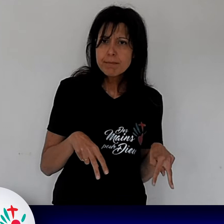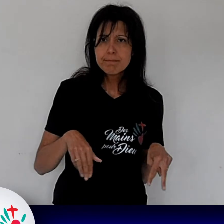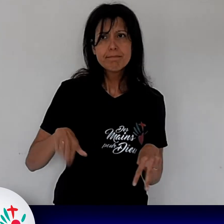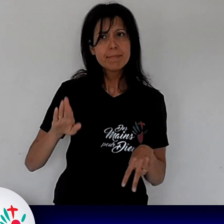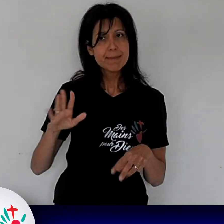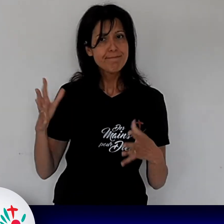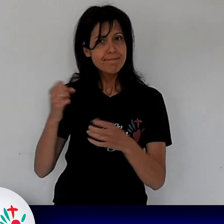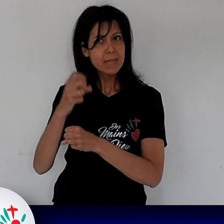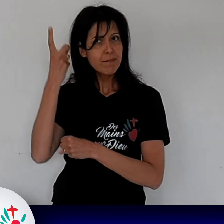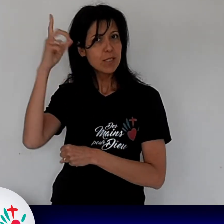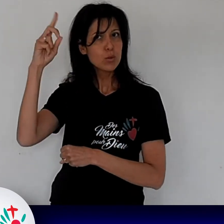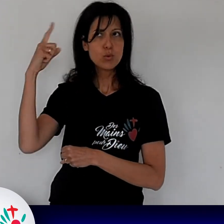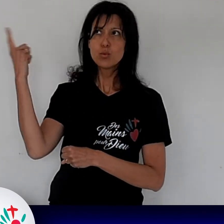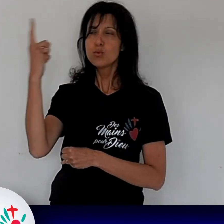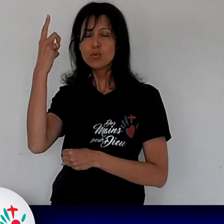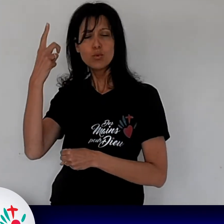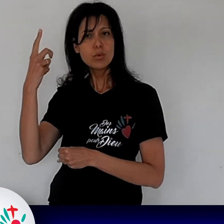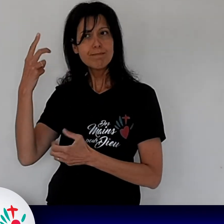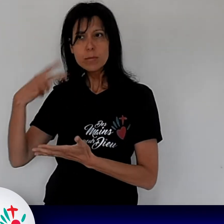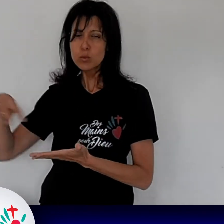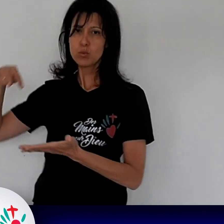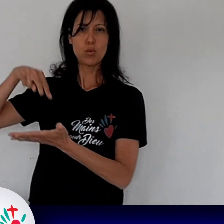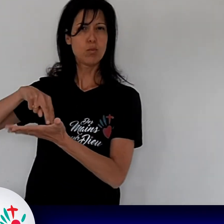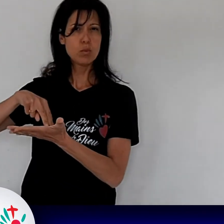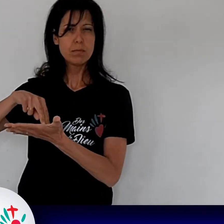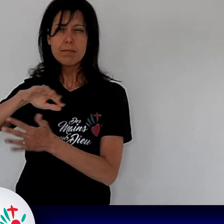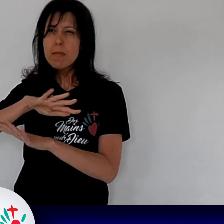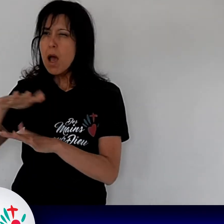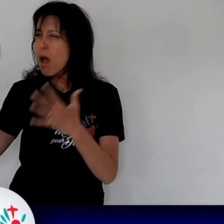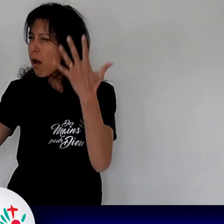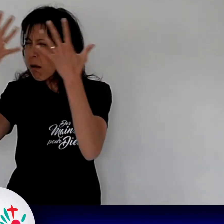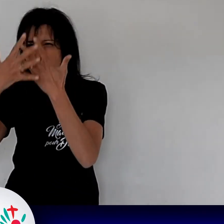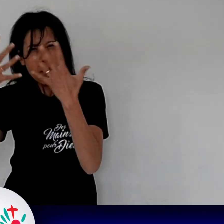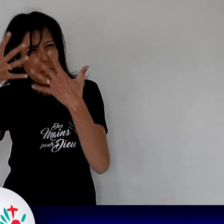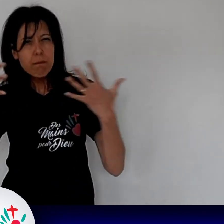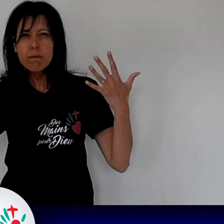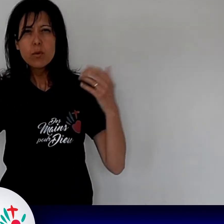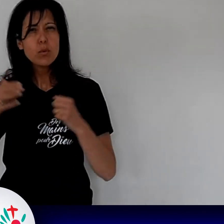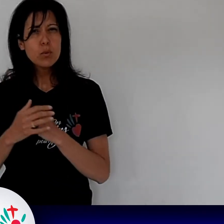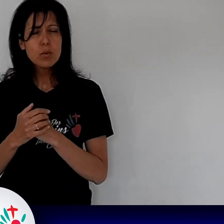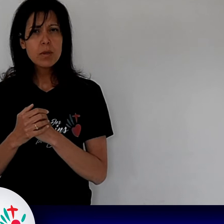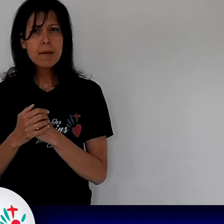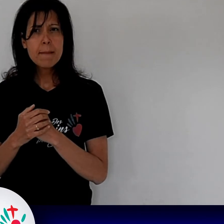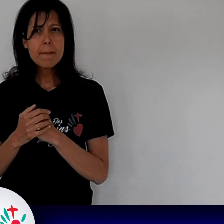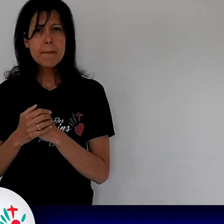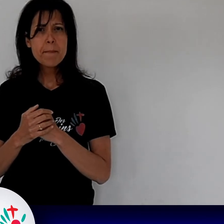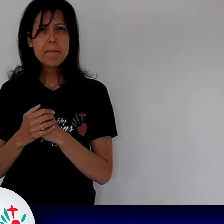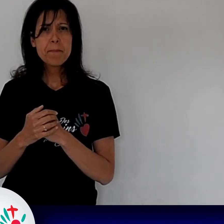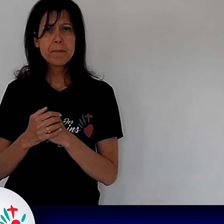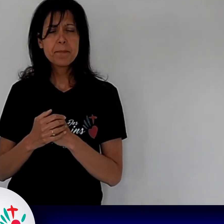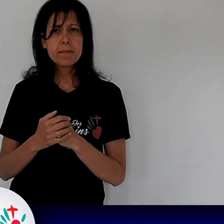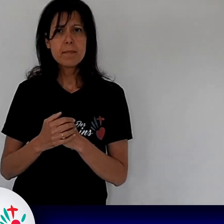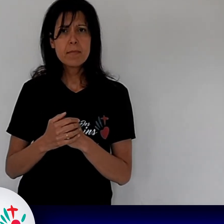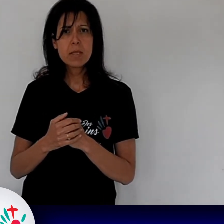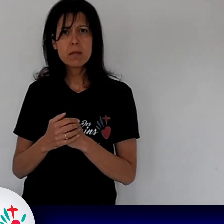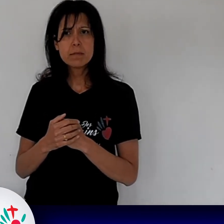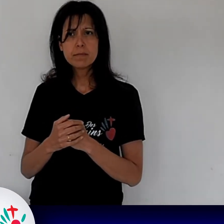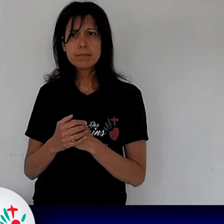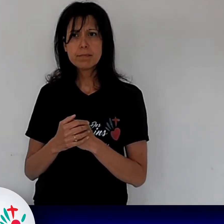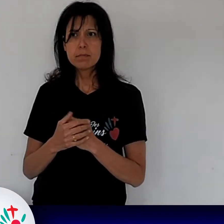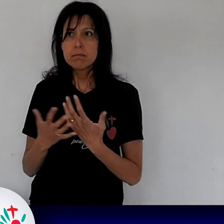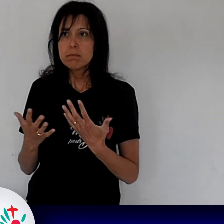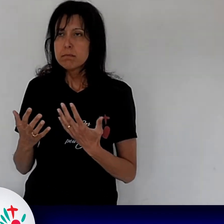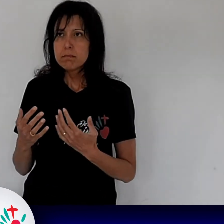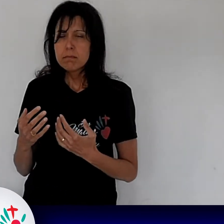Non confus. Non de se retrouver dans la situation où nous ne savons plus quoi